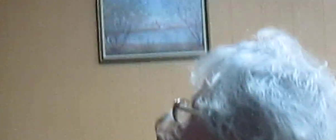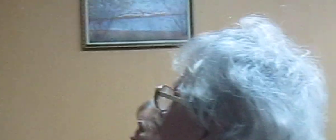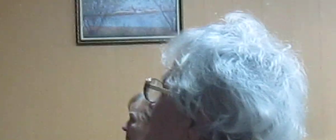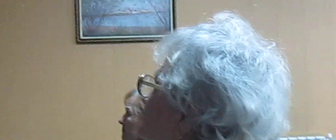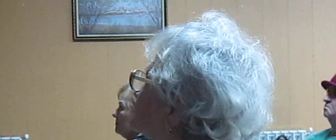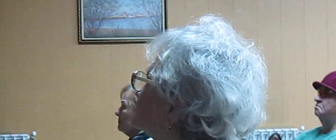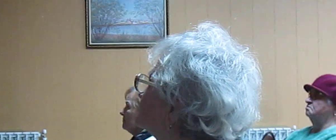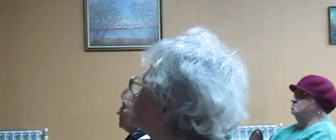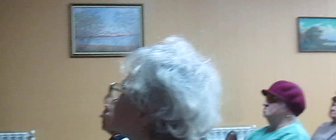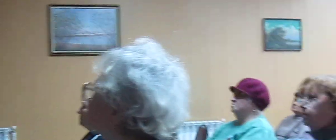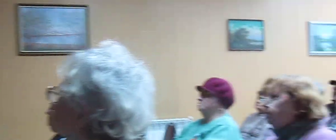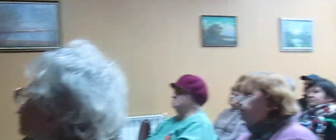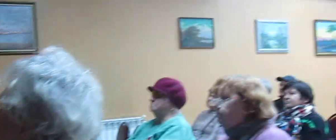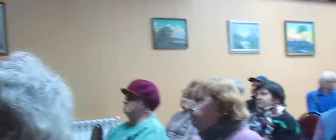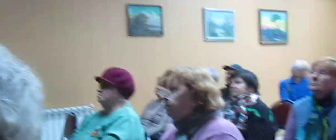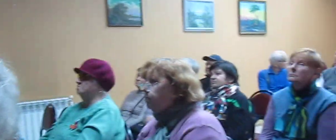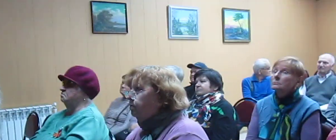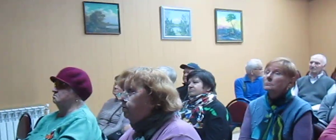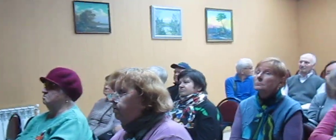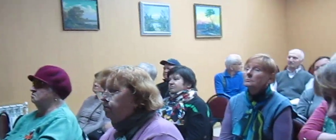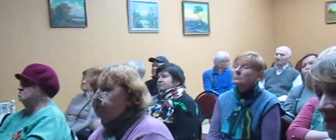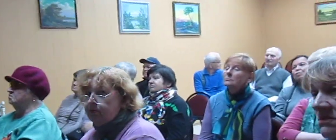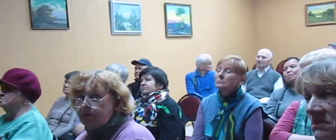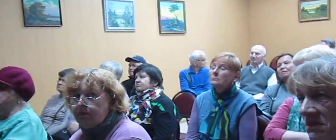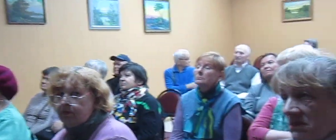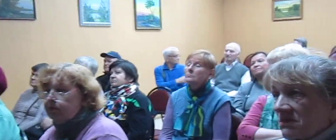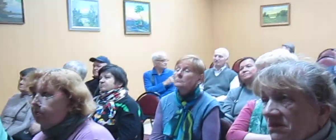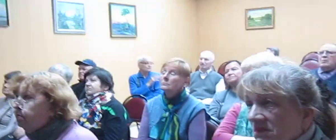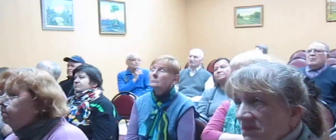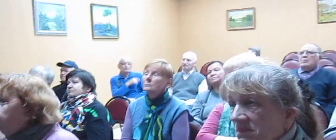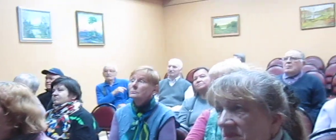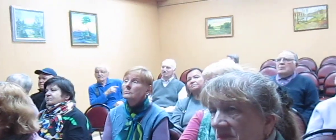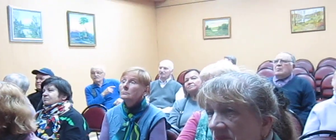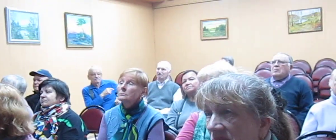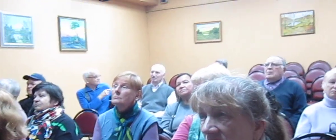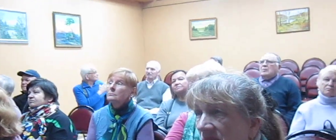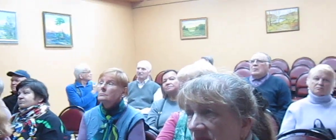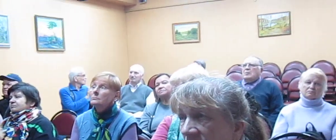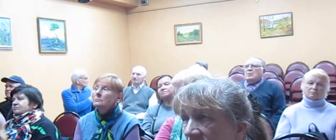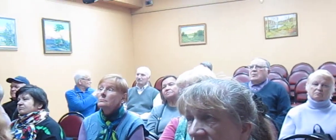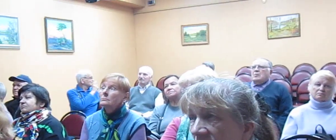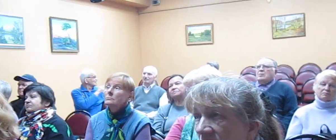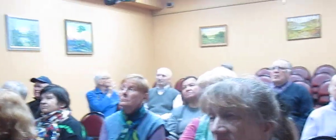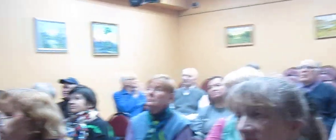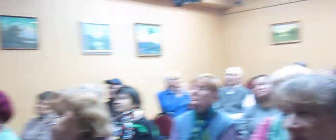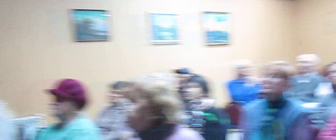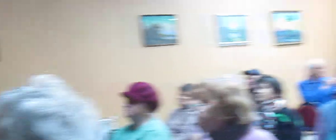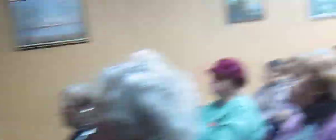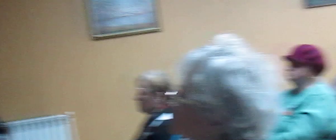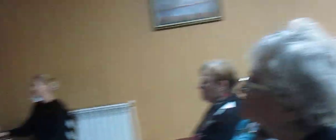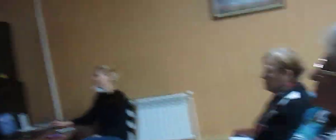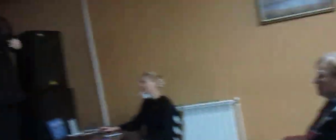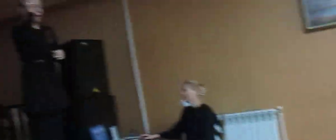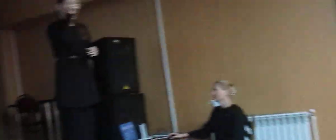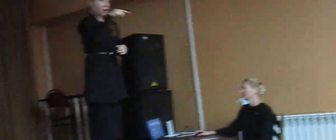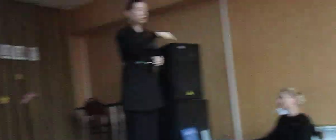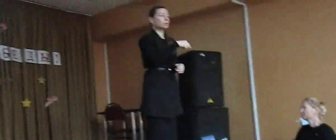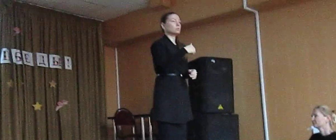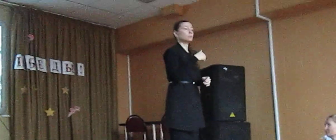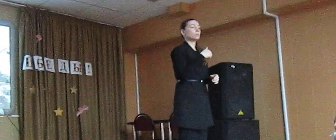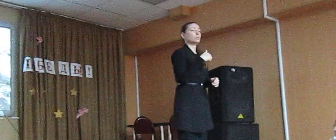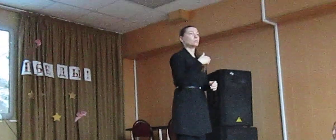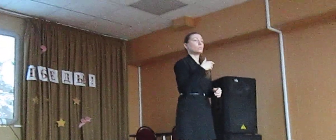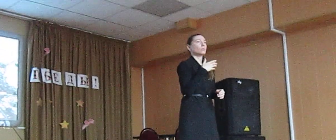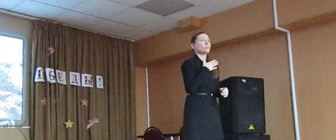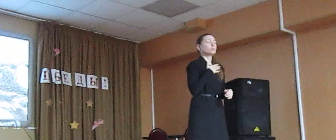очень много, самое большое количество. Мы даже вот, когда брали Германию, мы положили 300